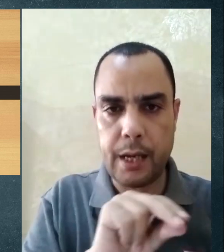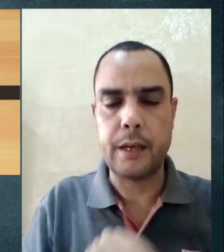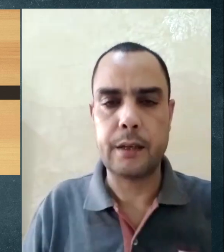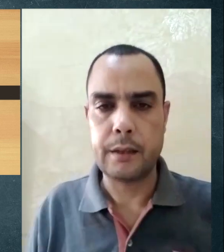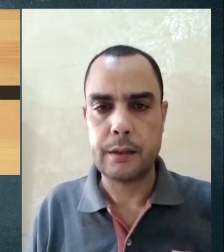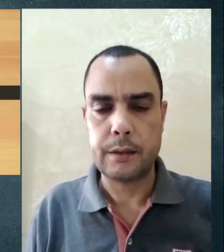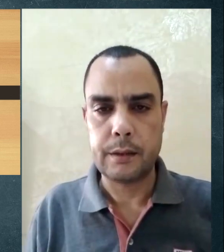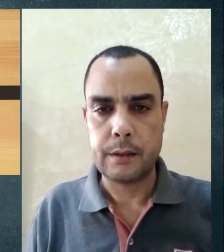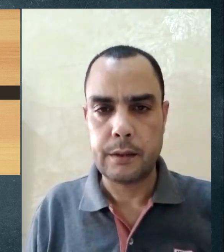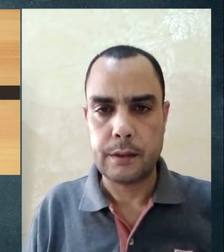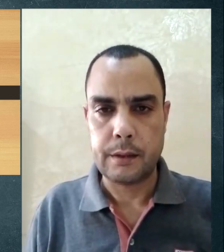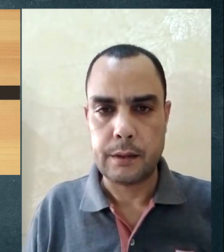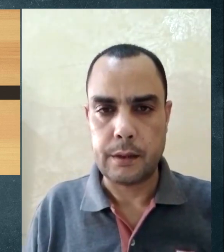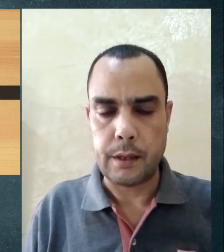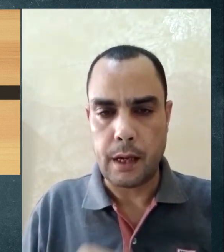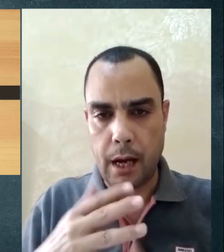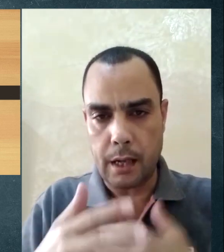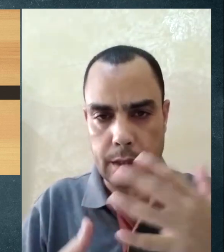شبه